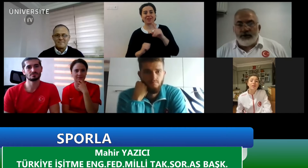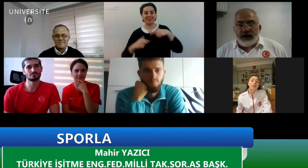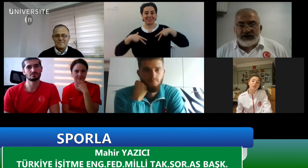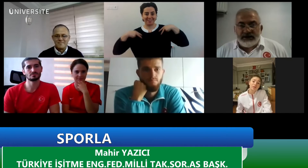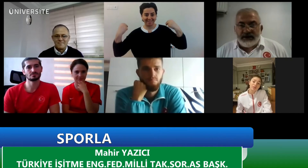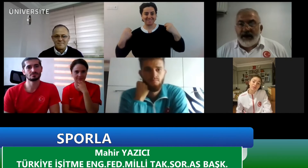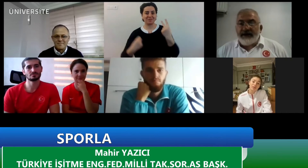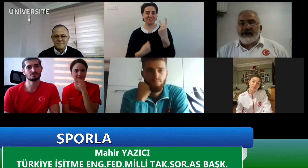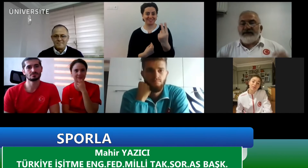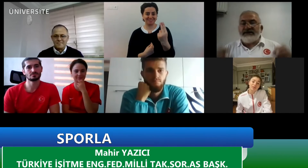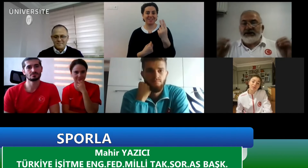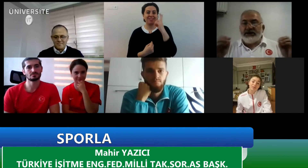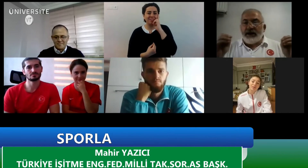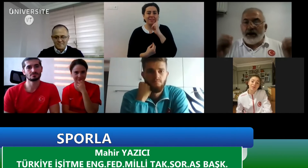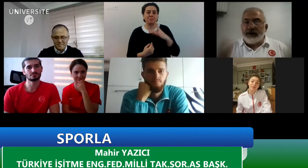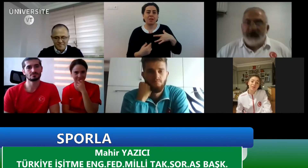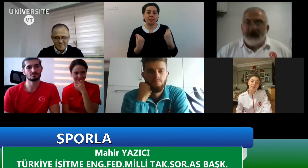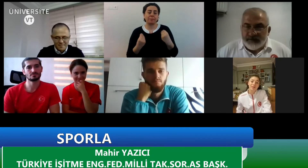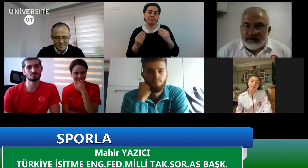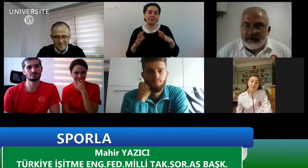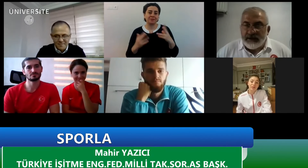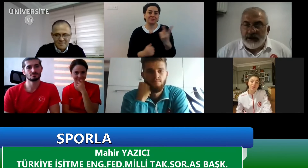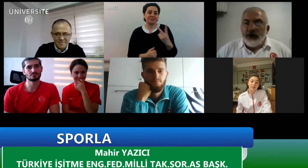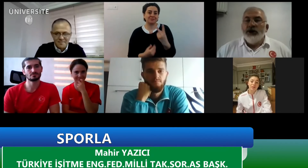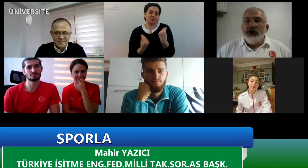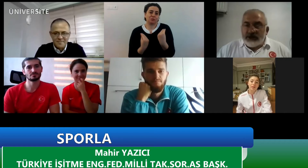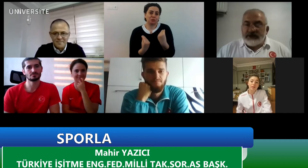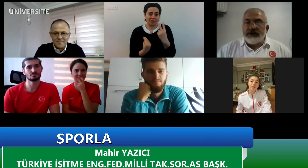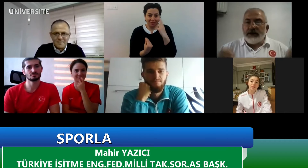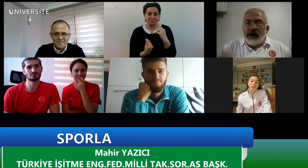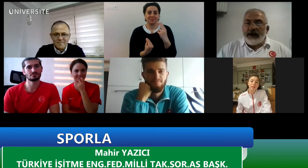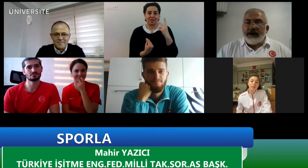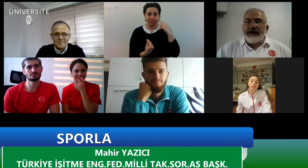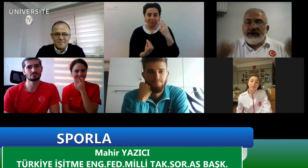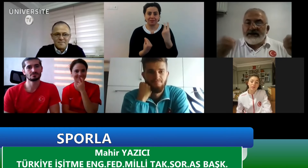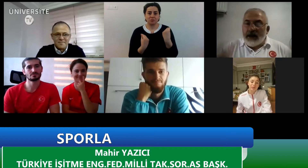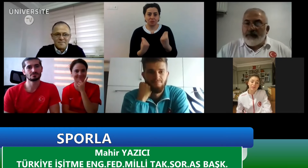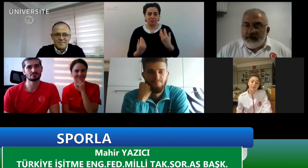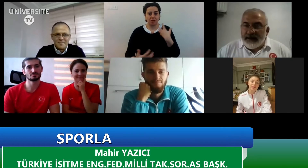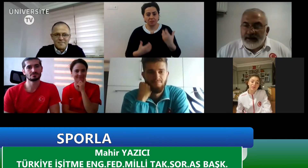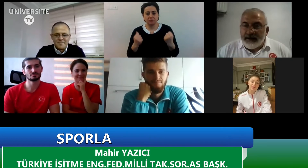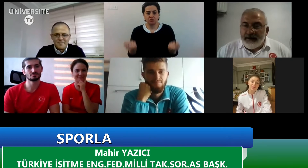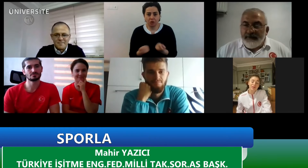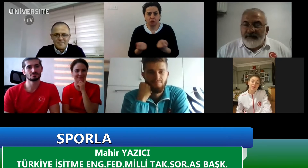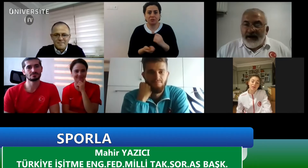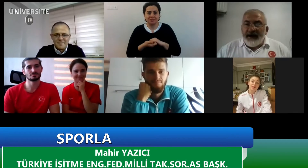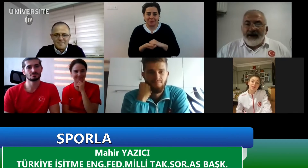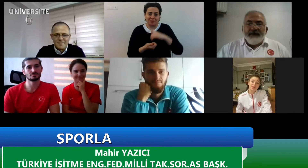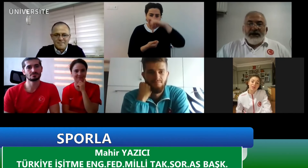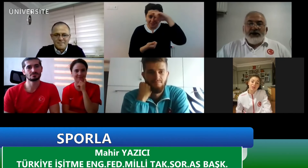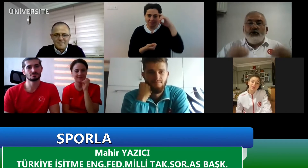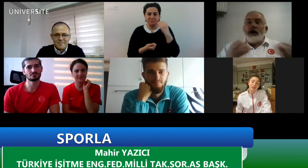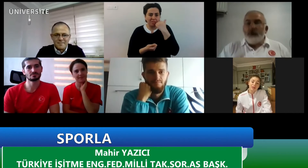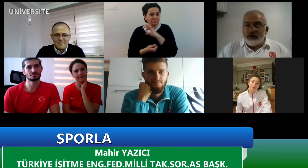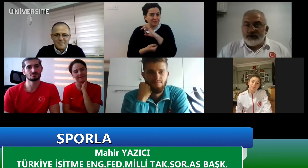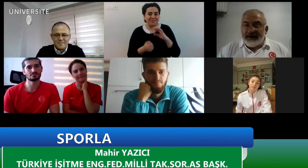tekvando branşında tertemiz iki tane arkadaşımız. Hırslı, gayretli, samimi ve